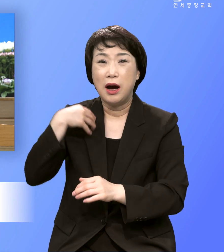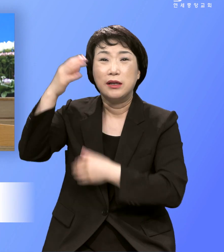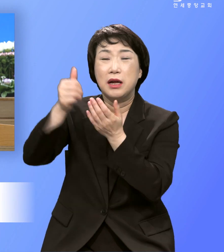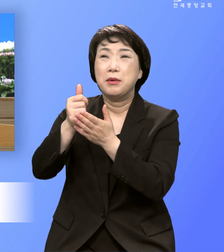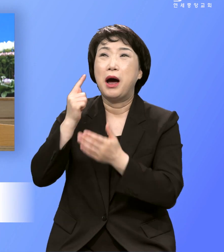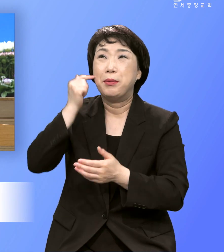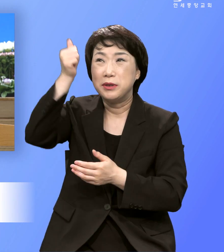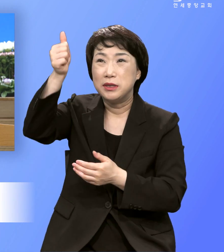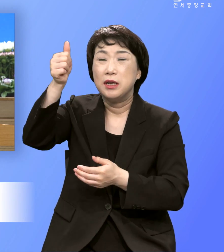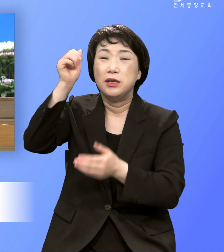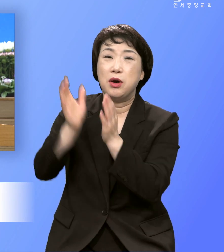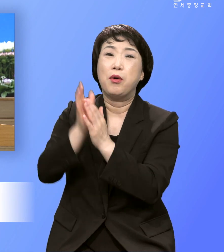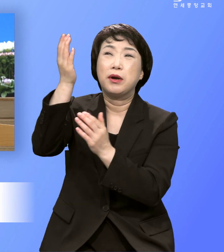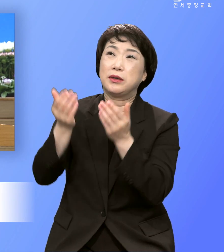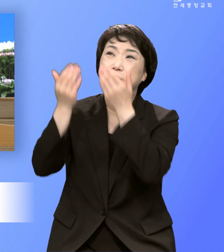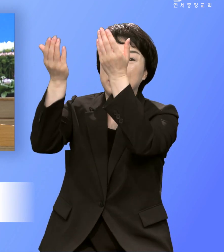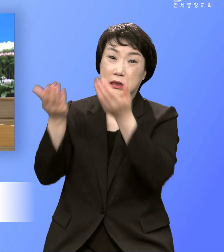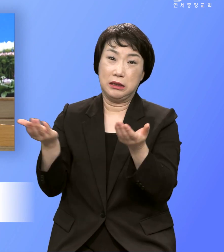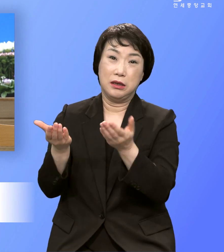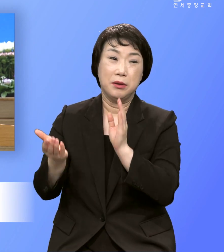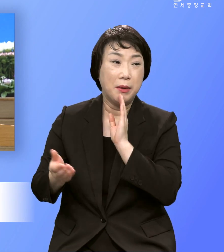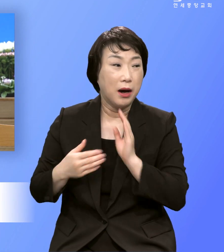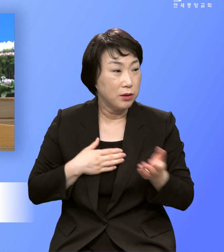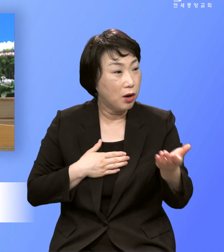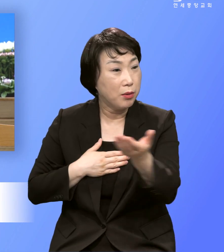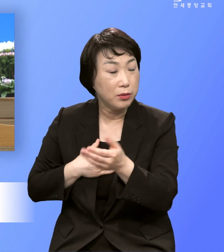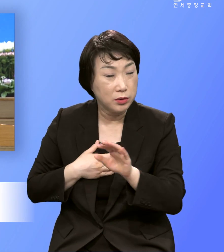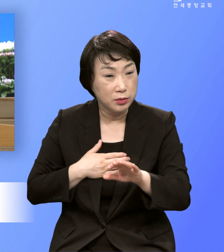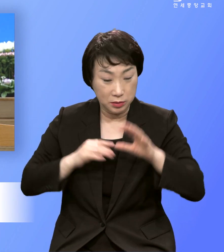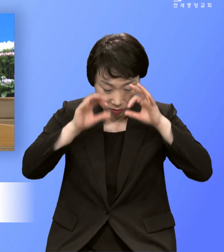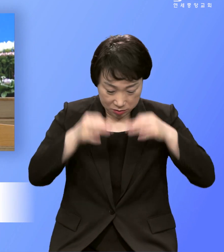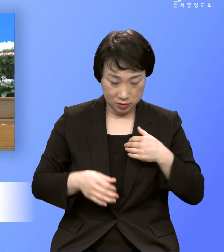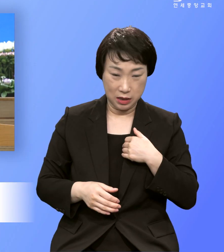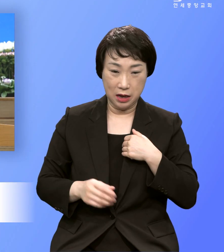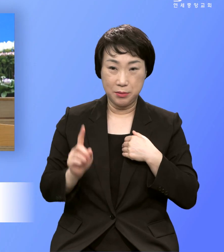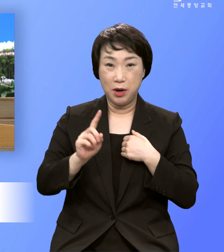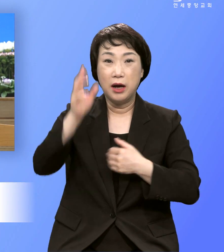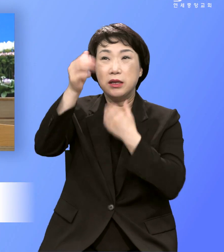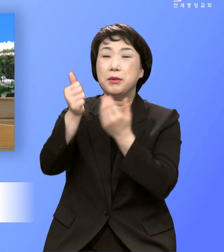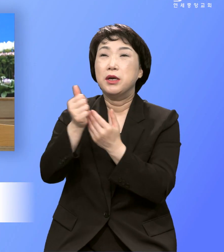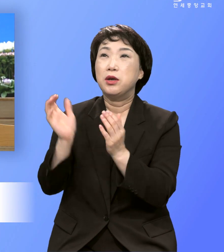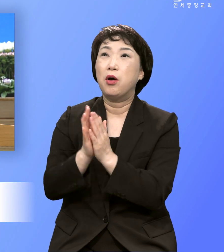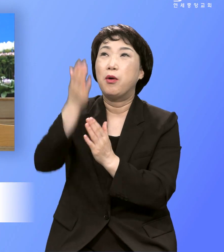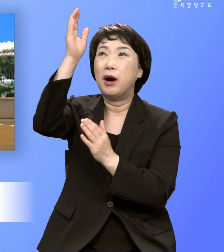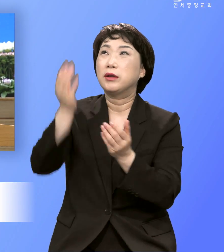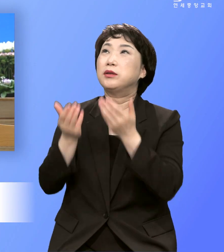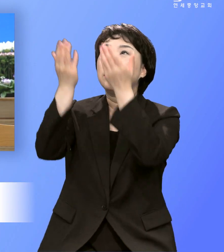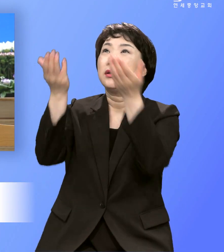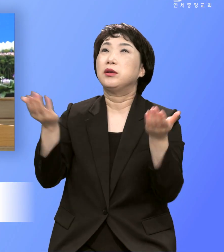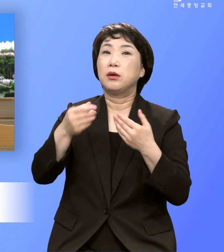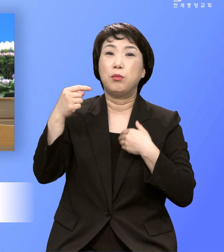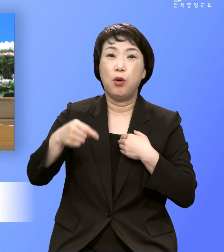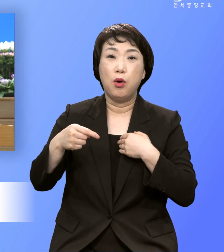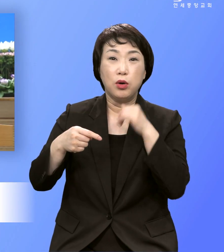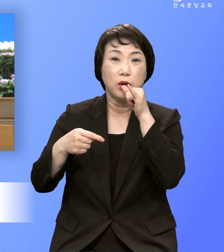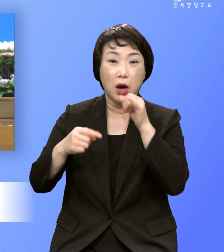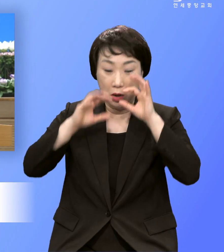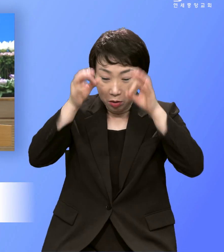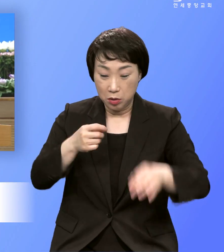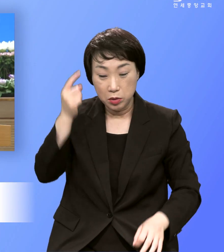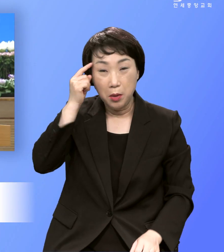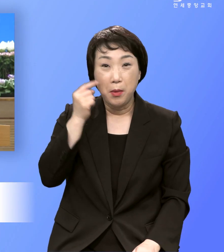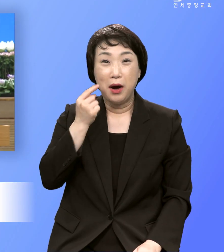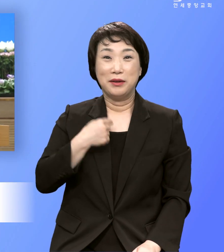아버지를 영화롭게 한 일이라는 거예요. 근데 여러분은 하나님을 영화롭게 하는 일이 무엇이 있는가를 한번 잘